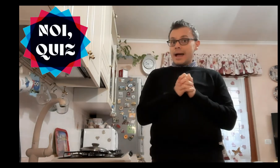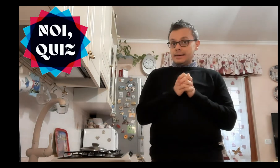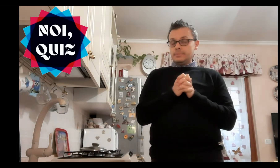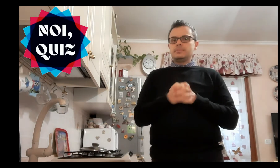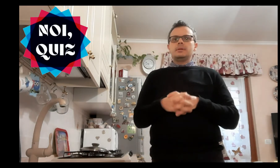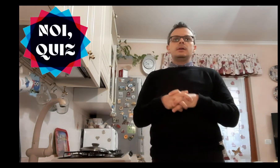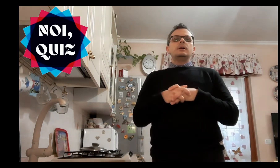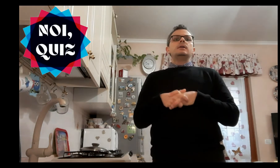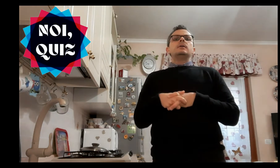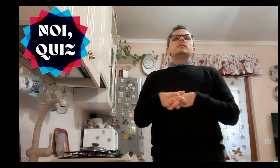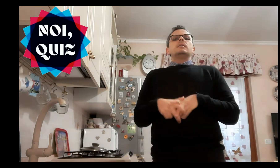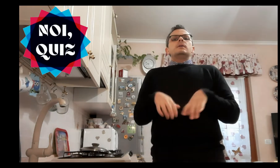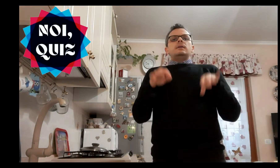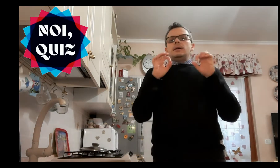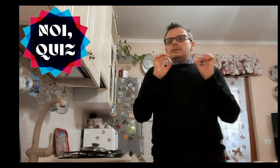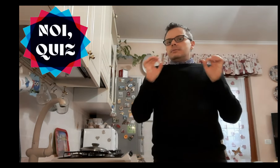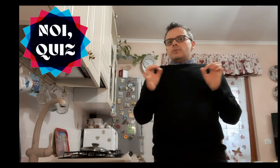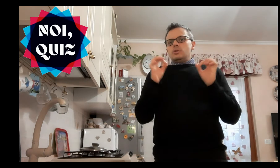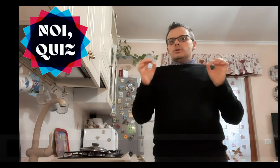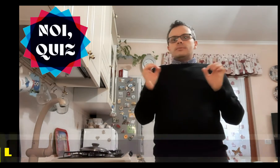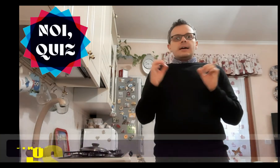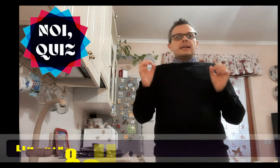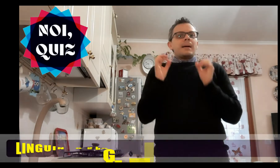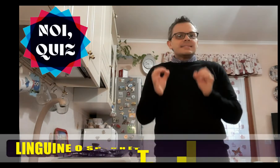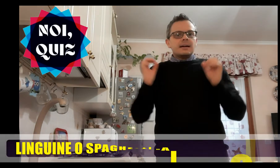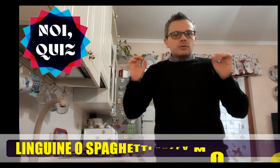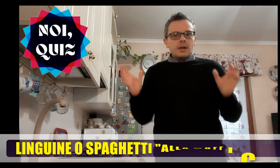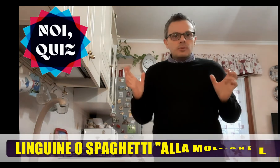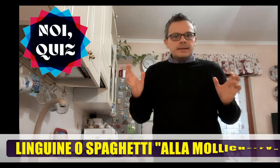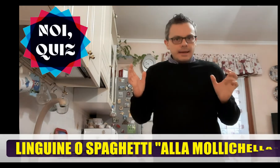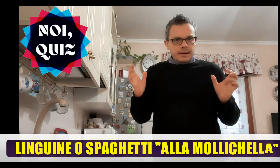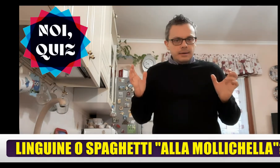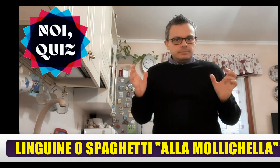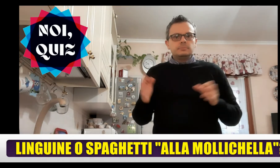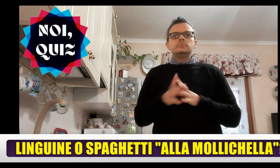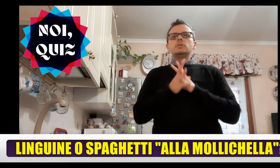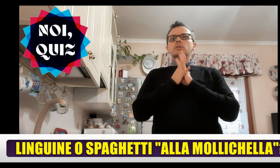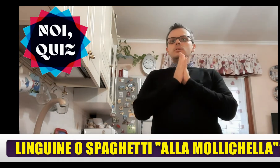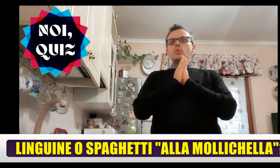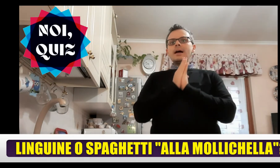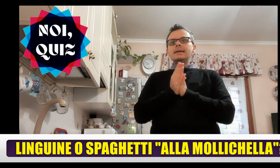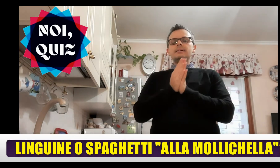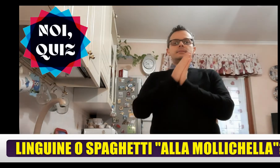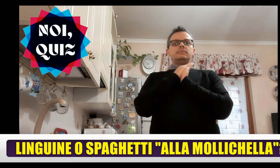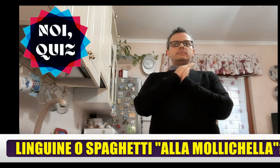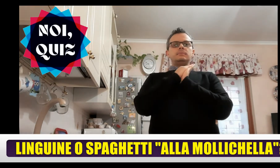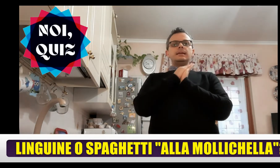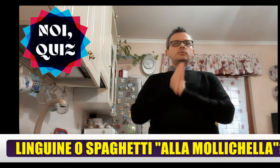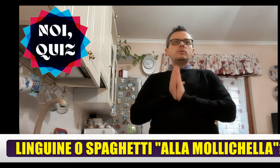lucani, e voglio fare la pasta con la mollichella, quale delle due